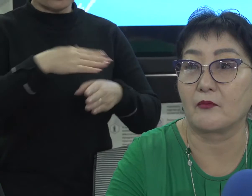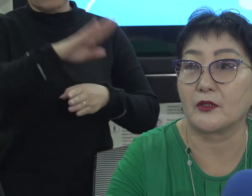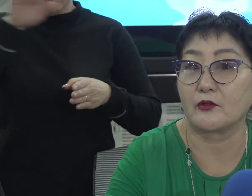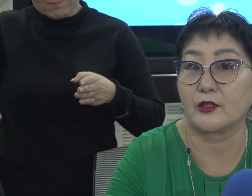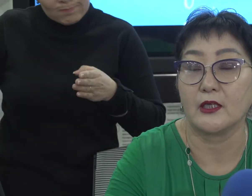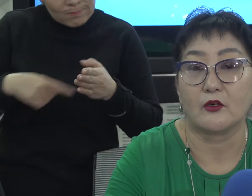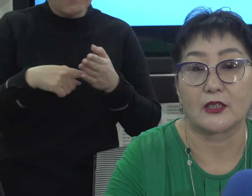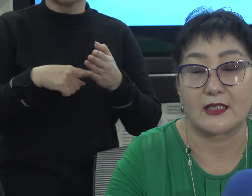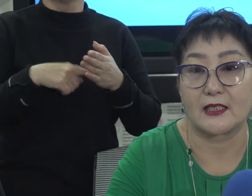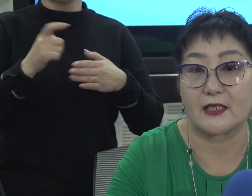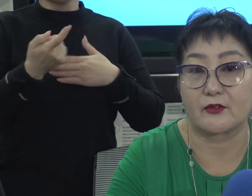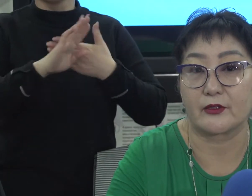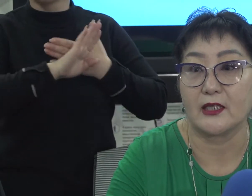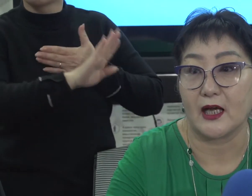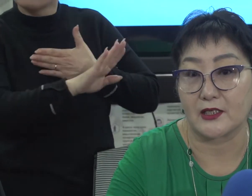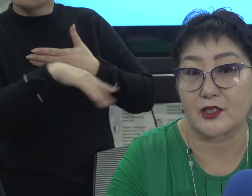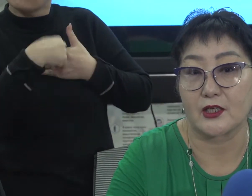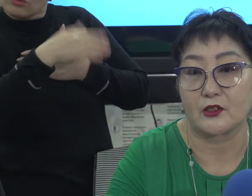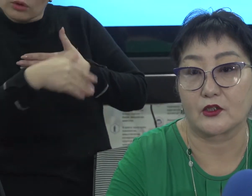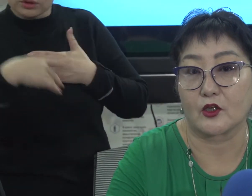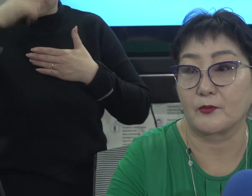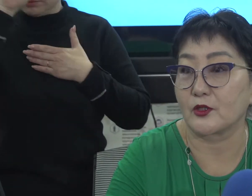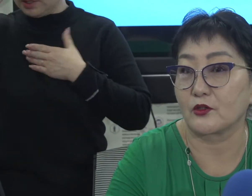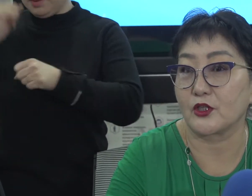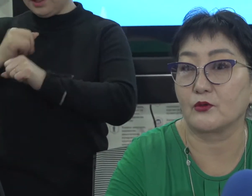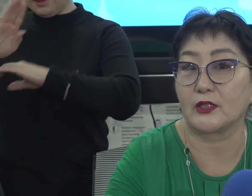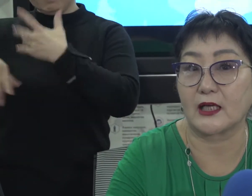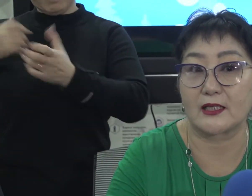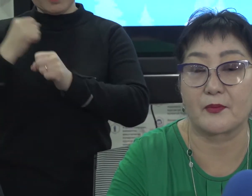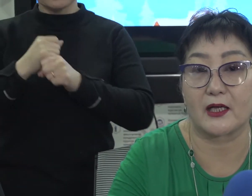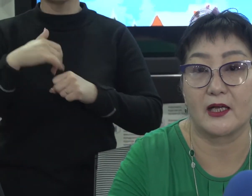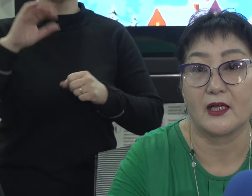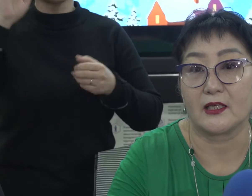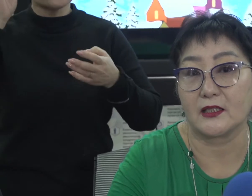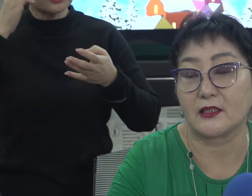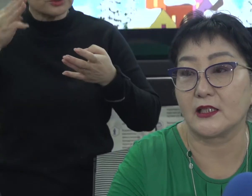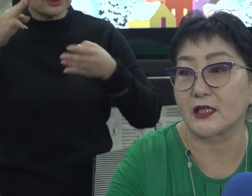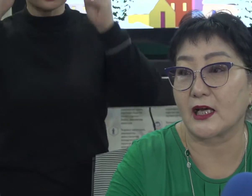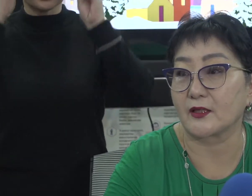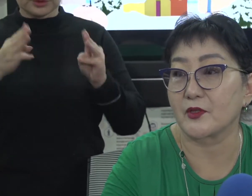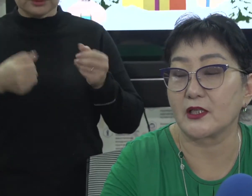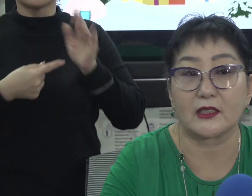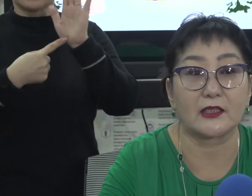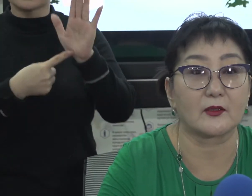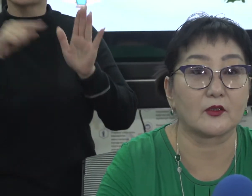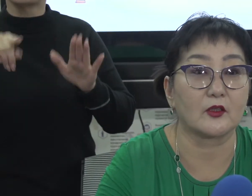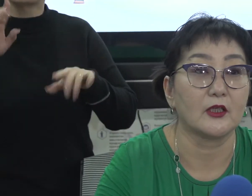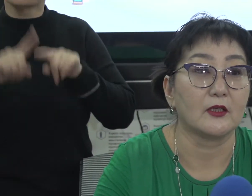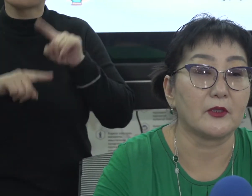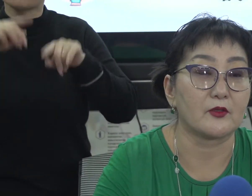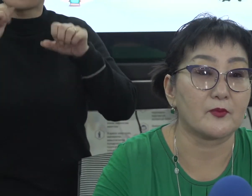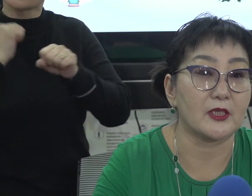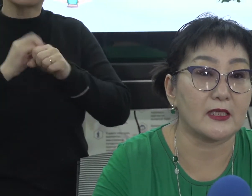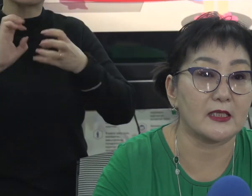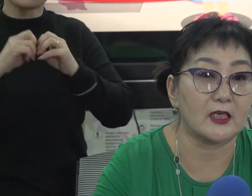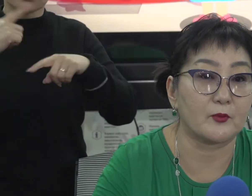мэндийн яам дээр бол одоо ажлын хэсэг бол ажиллаж тодорхой бас одоо шийдвэрүүдийг гаргасан байгаа. Ингээд хийж байгаа арга хэмжээний хадлаар одоо